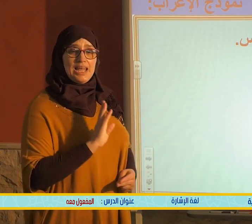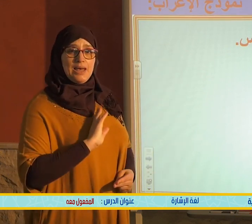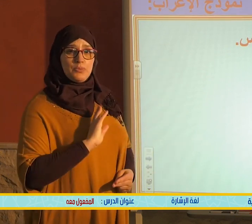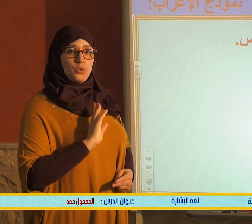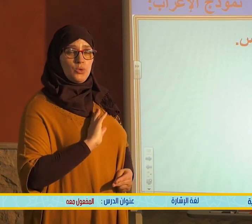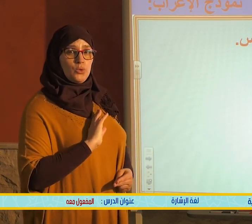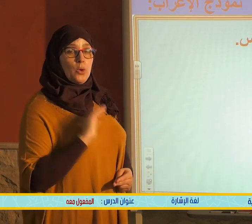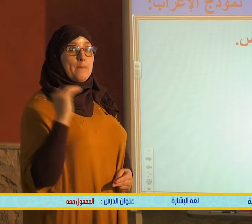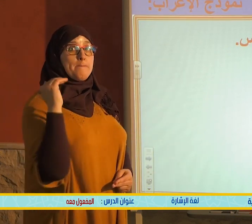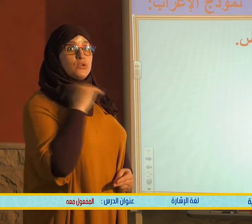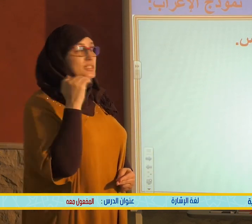الأب مسرعا